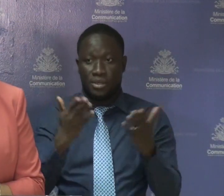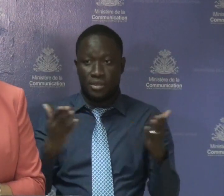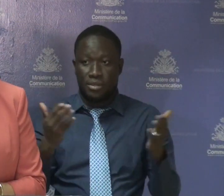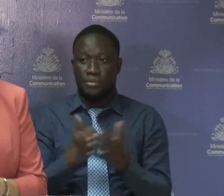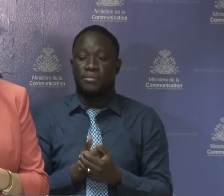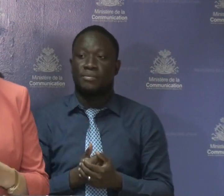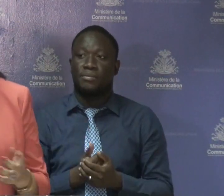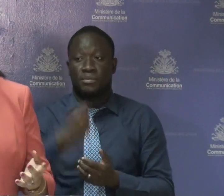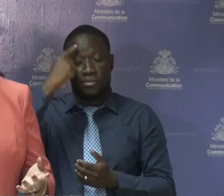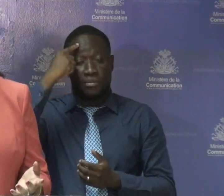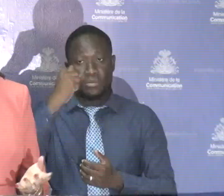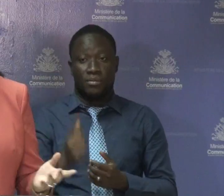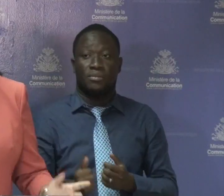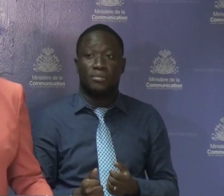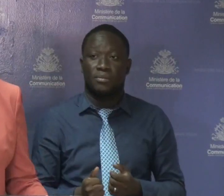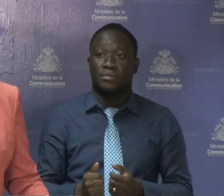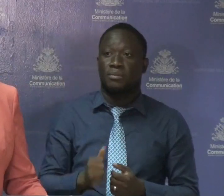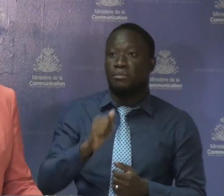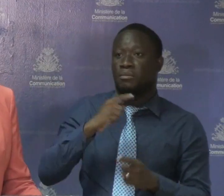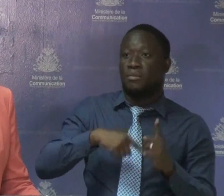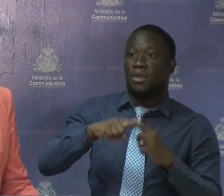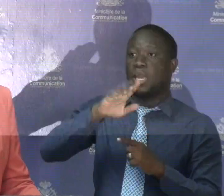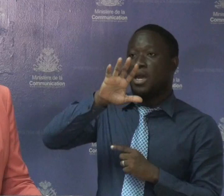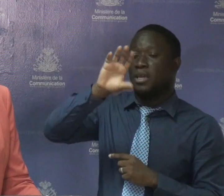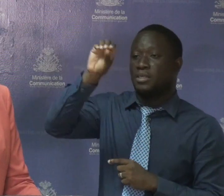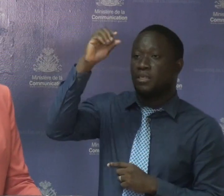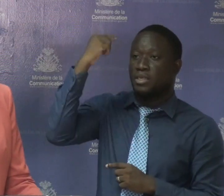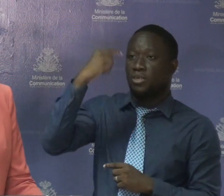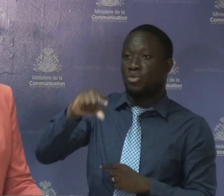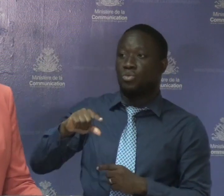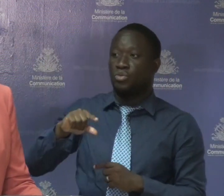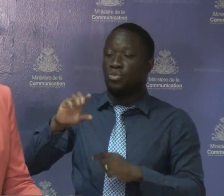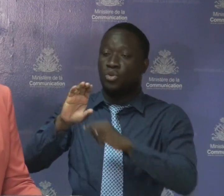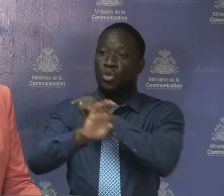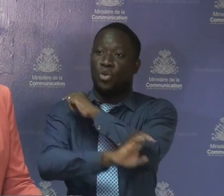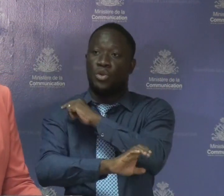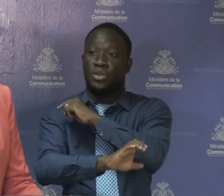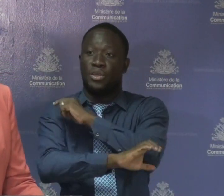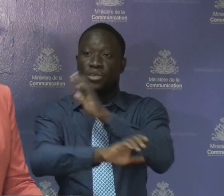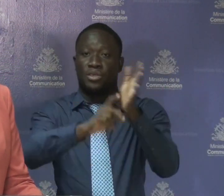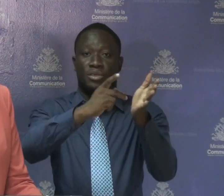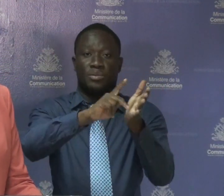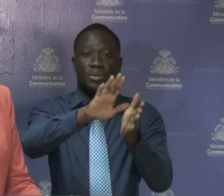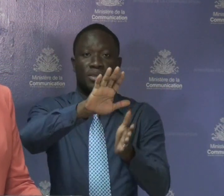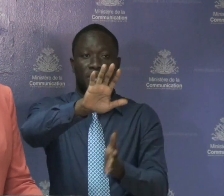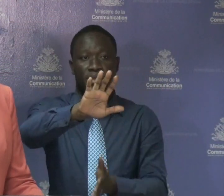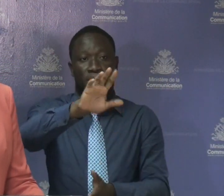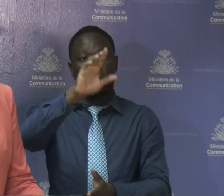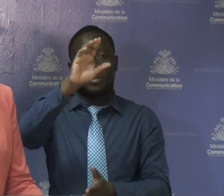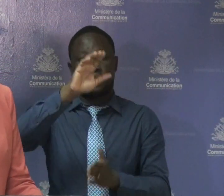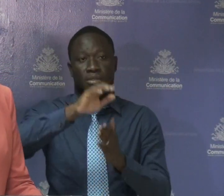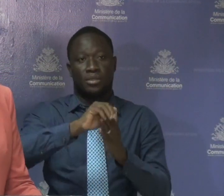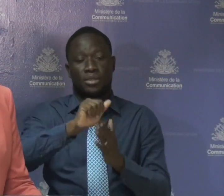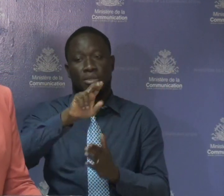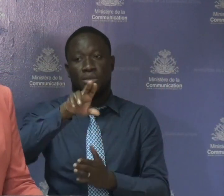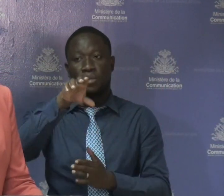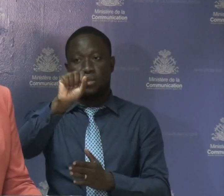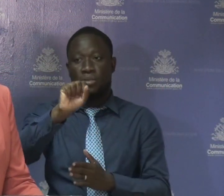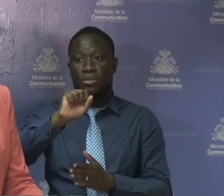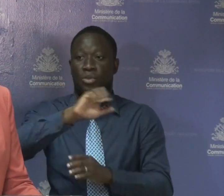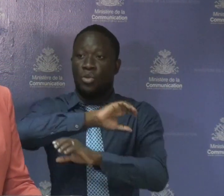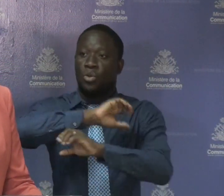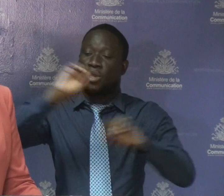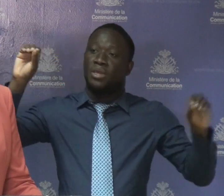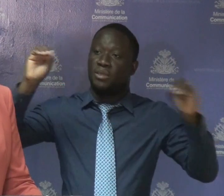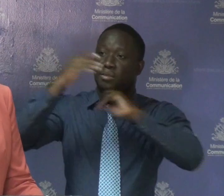touristiques. Parce que, à 50 gouttes, fais-moi confiance, un étranger paye lui-même 5 dollars américains. Pas qu'il n'y a aucun pays au monde que nous allons visiter,